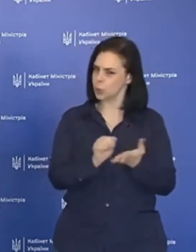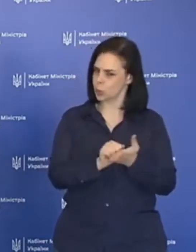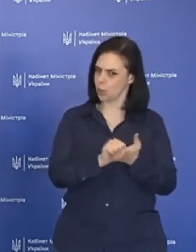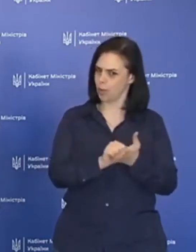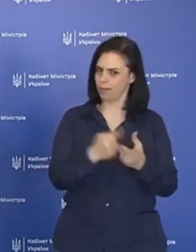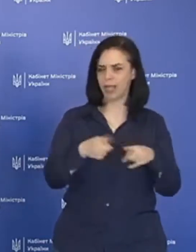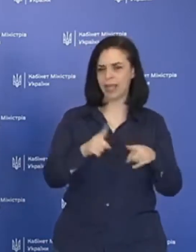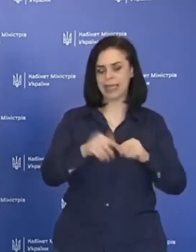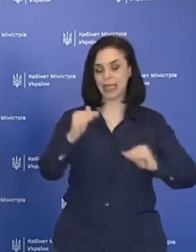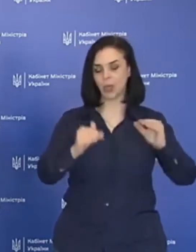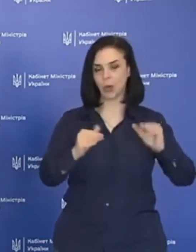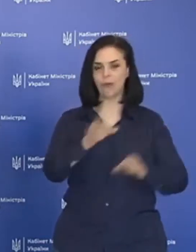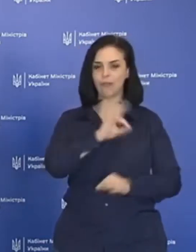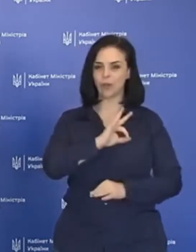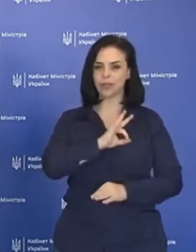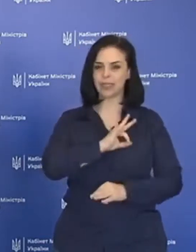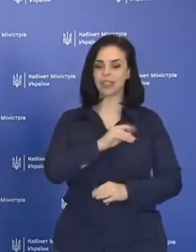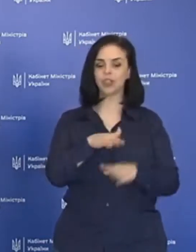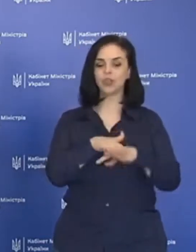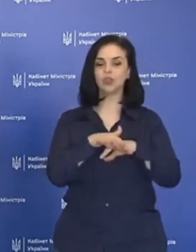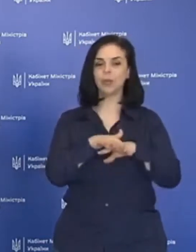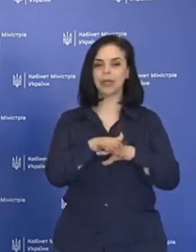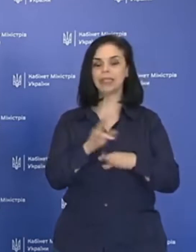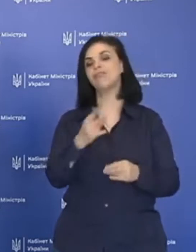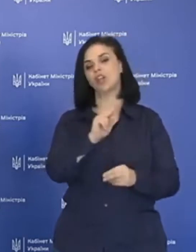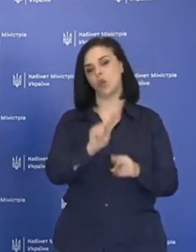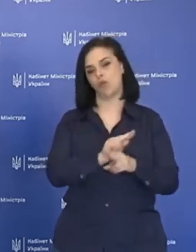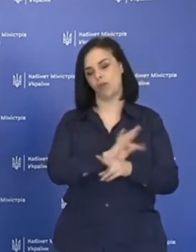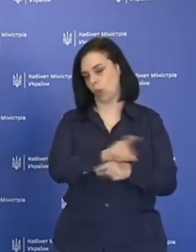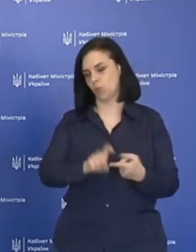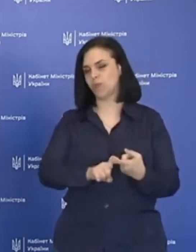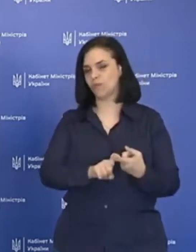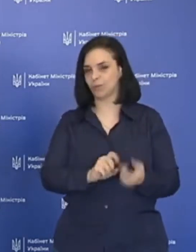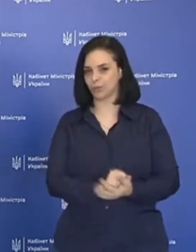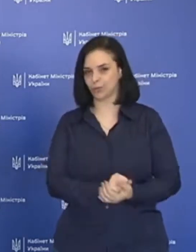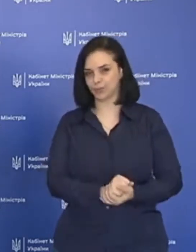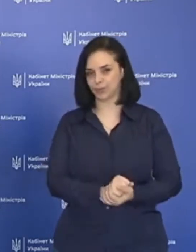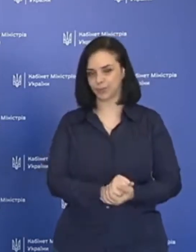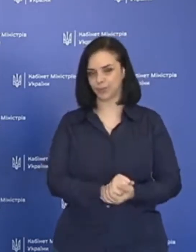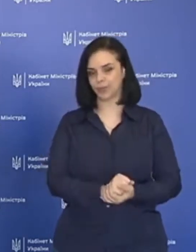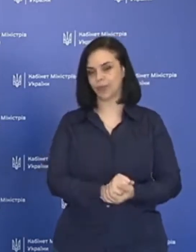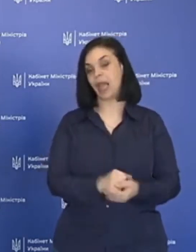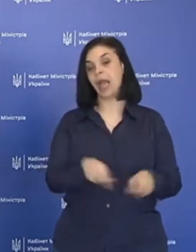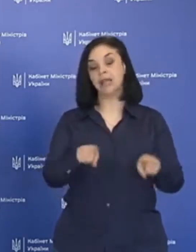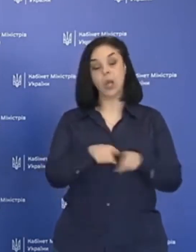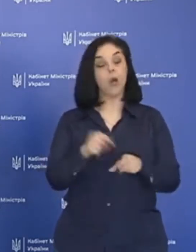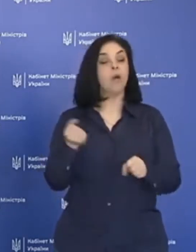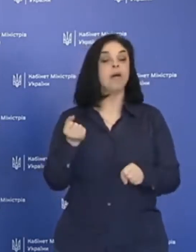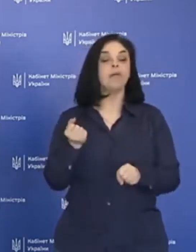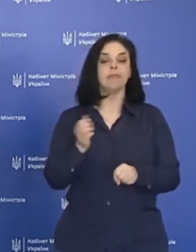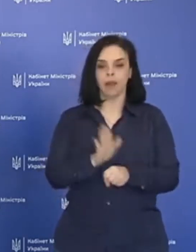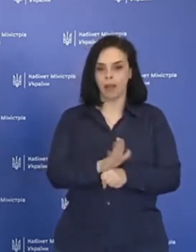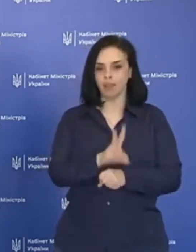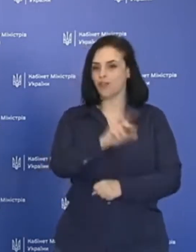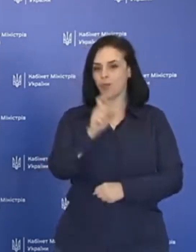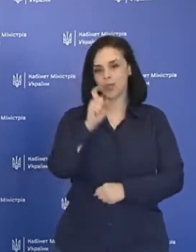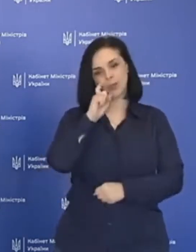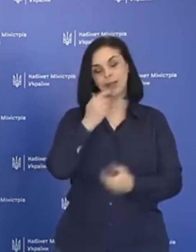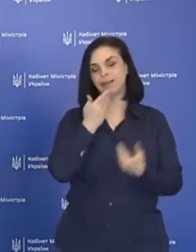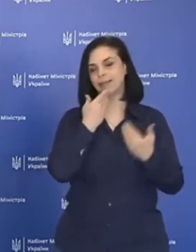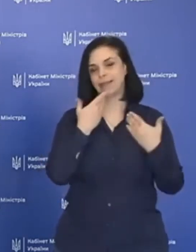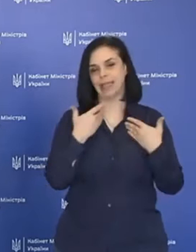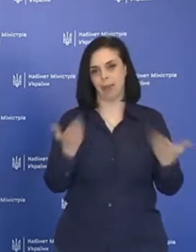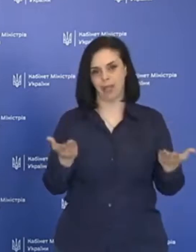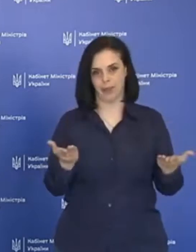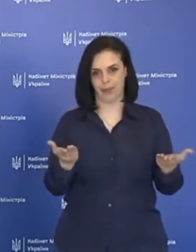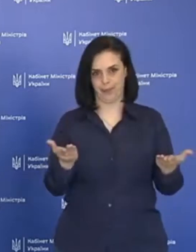документи, які регулюють використання стовбурових клітин для лікування коронавірусу? Такого наказу в МОЗ України